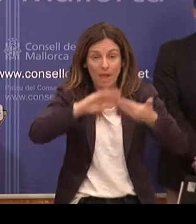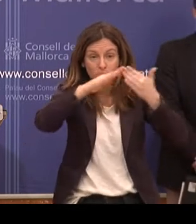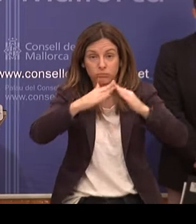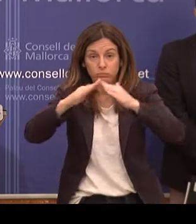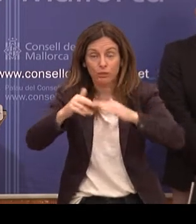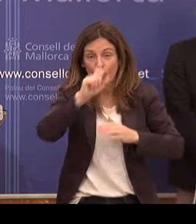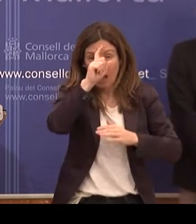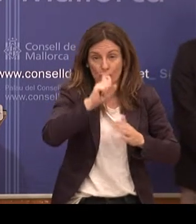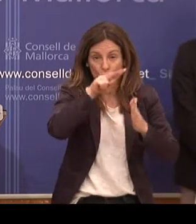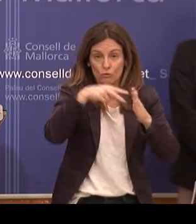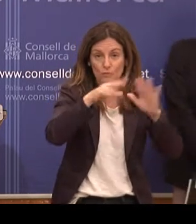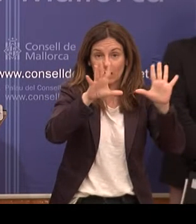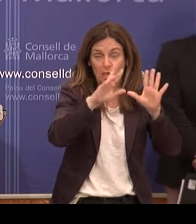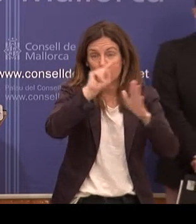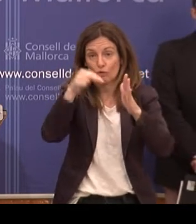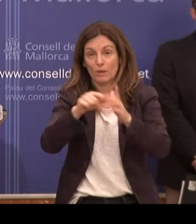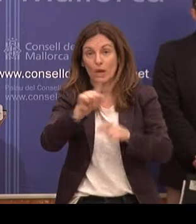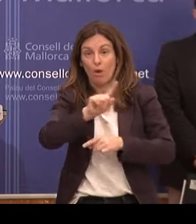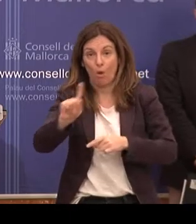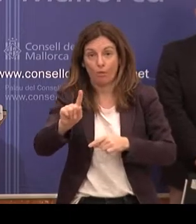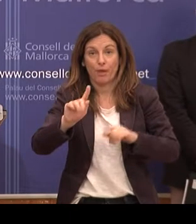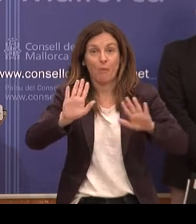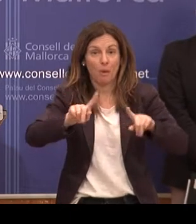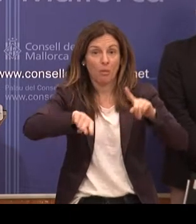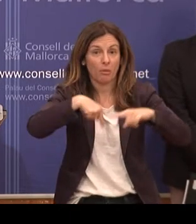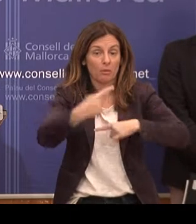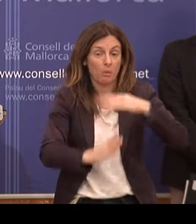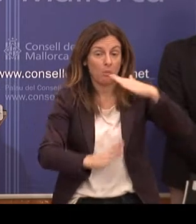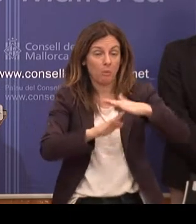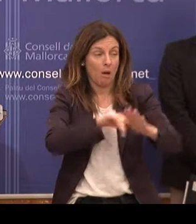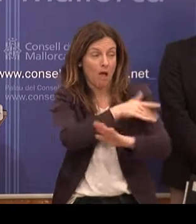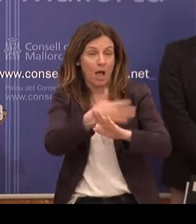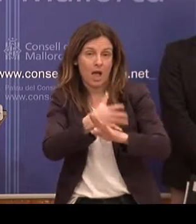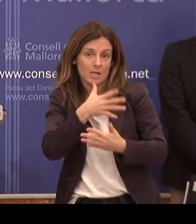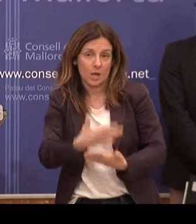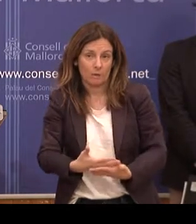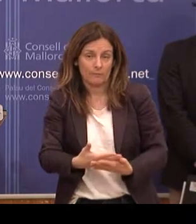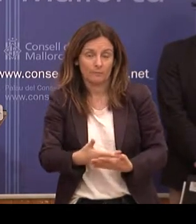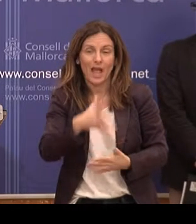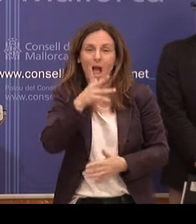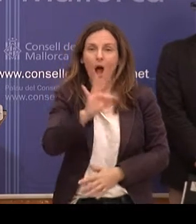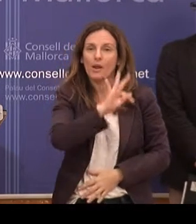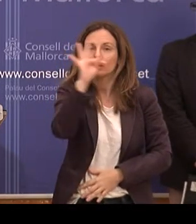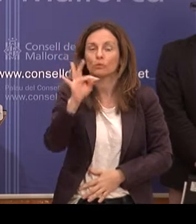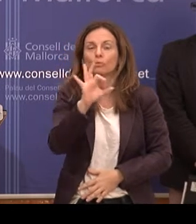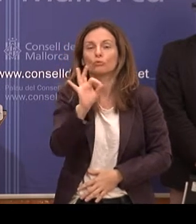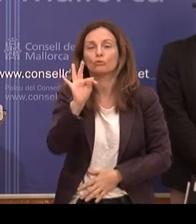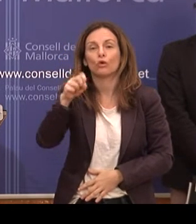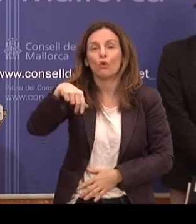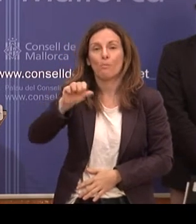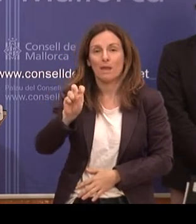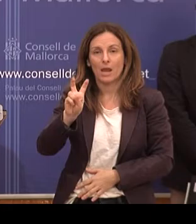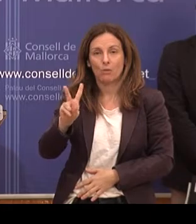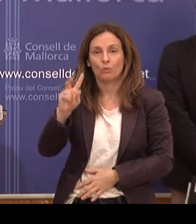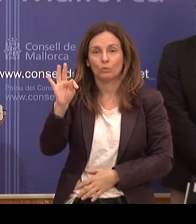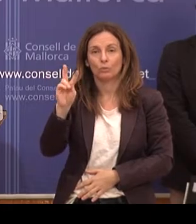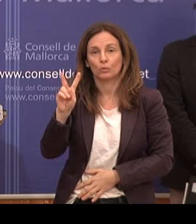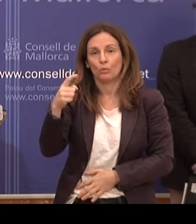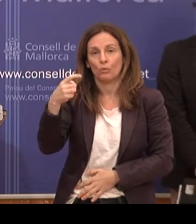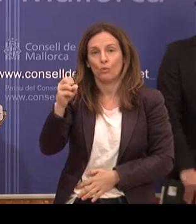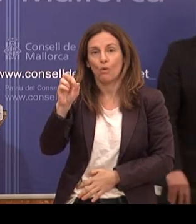Galícia i en el seu mecanisme de les multes coercitives estan amb una efectivitat